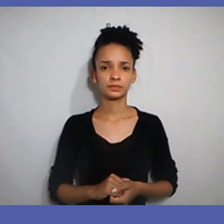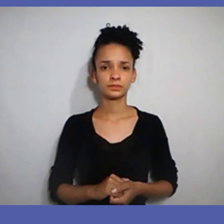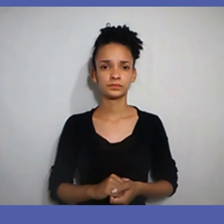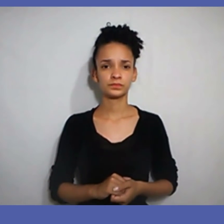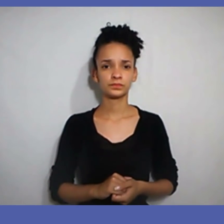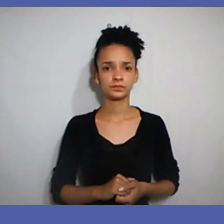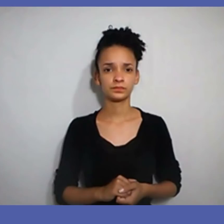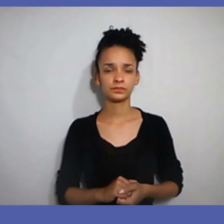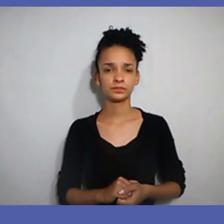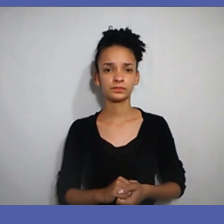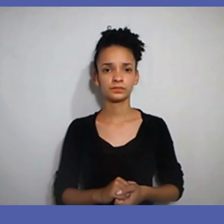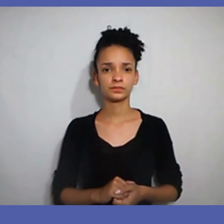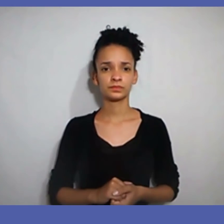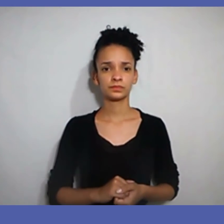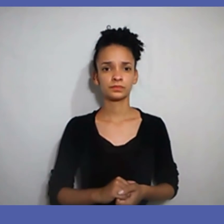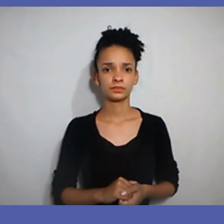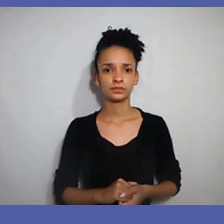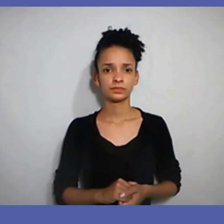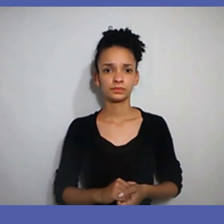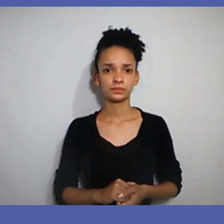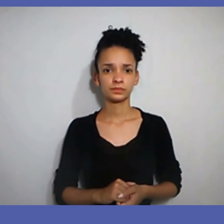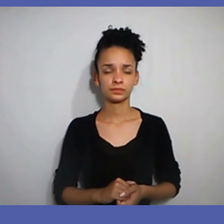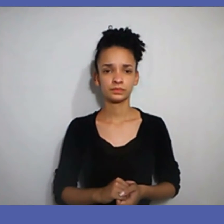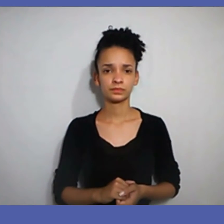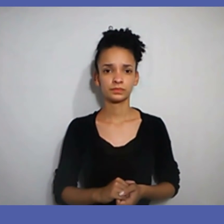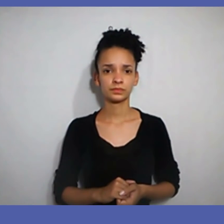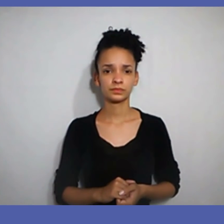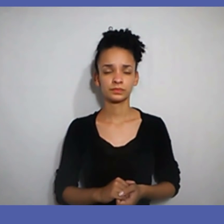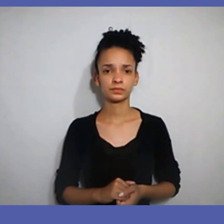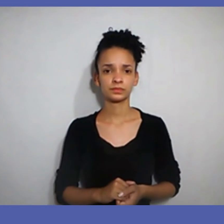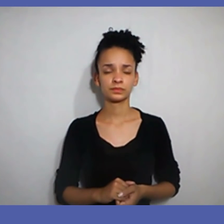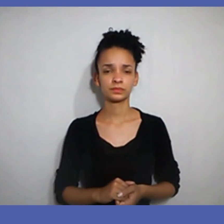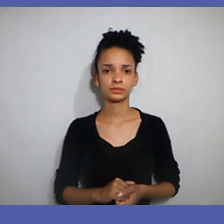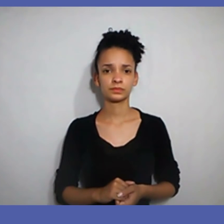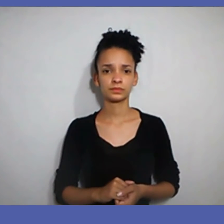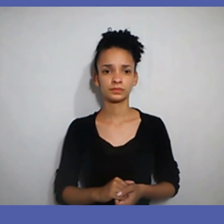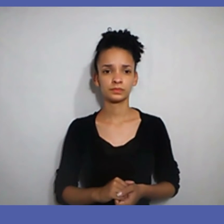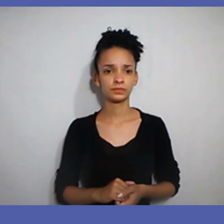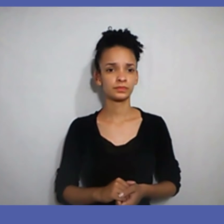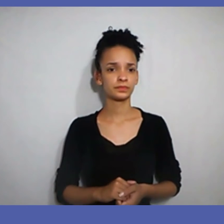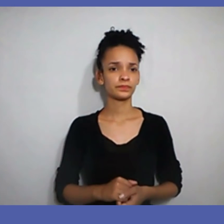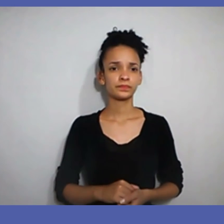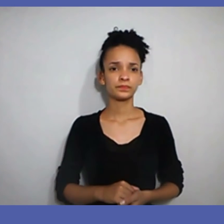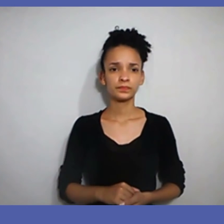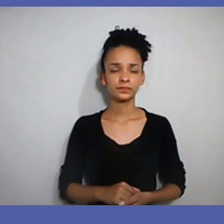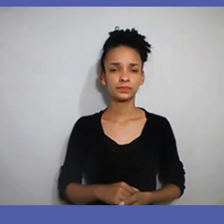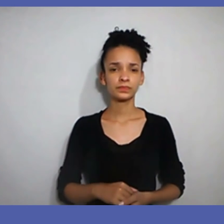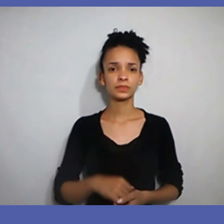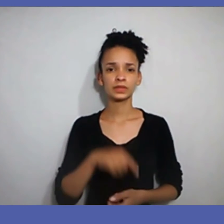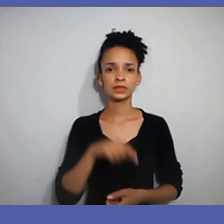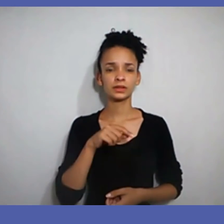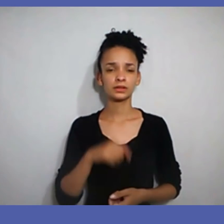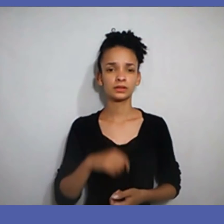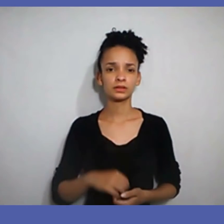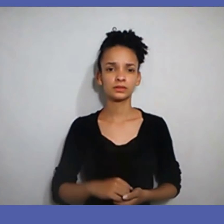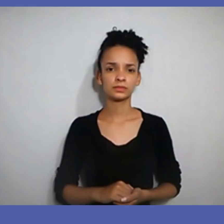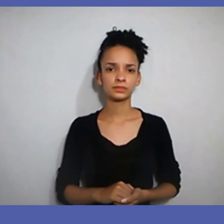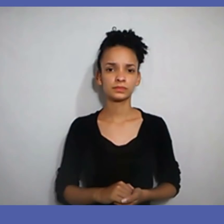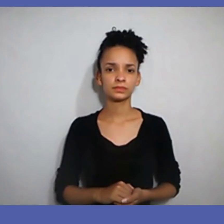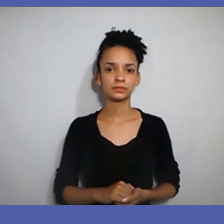Moriá, onde Abraão ofereceu Isaque, e nesse lugar que Davi ordenou a Salomão, seu